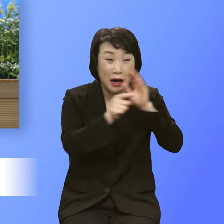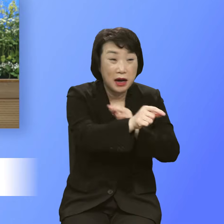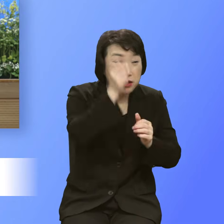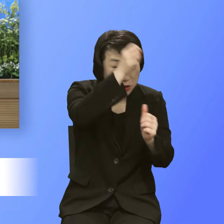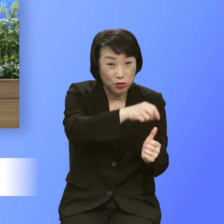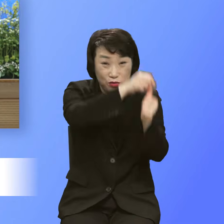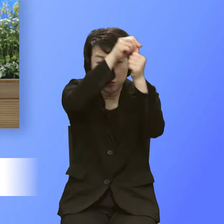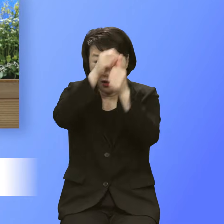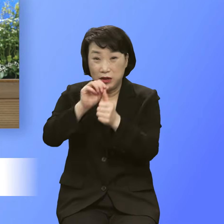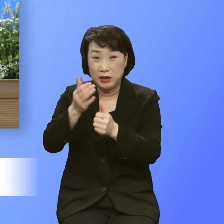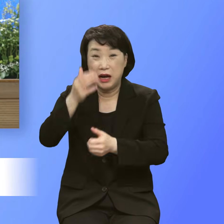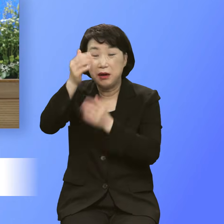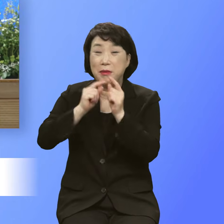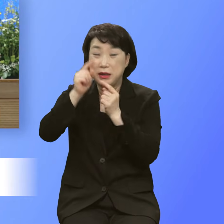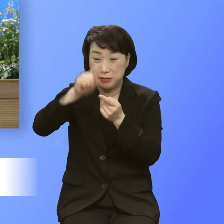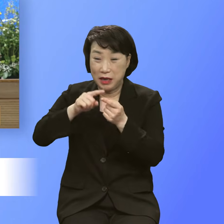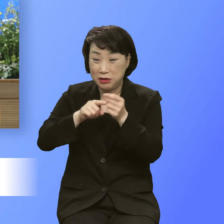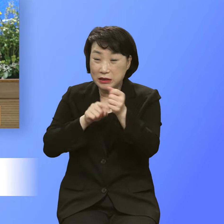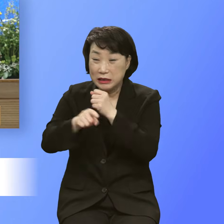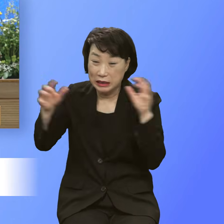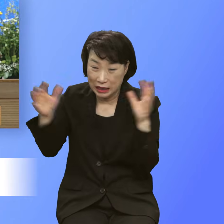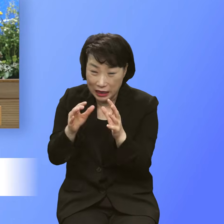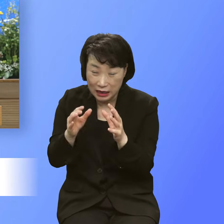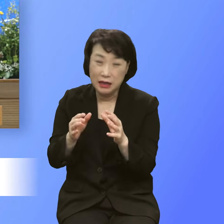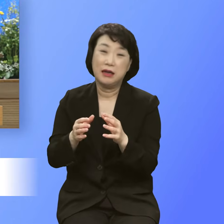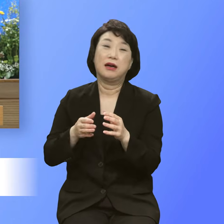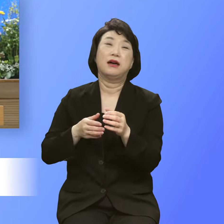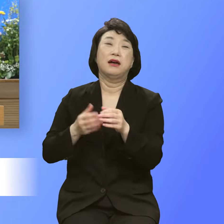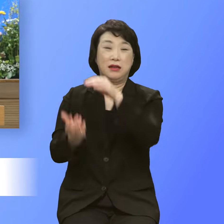되고, 하나님 말씀대로 뜻을 이루어야 되는데